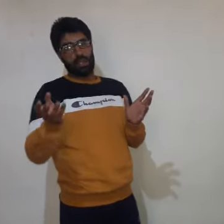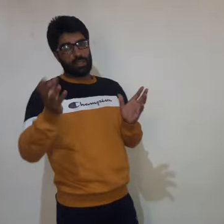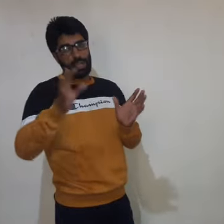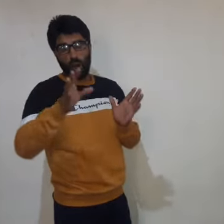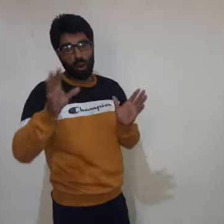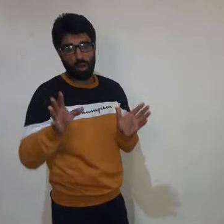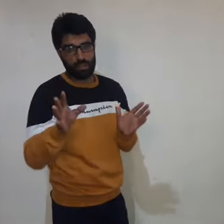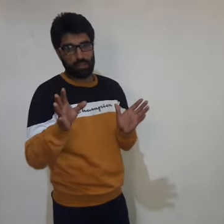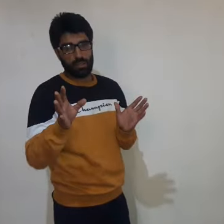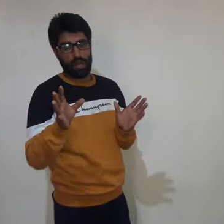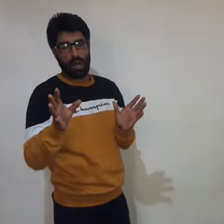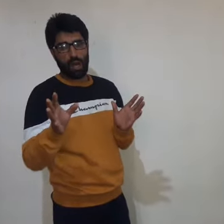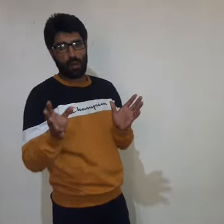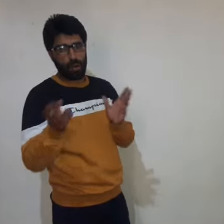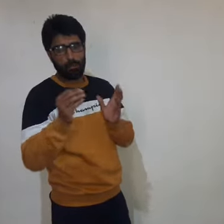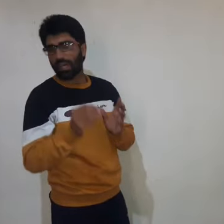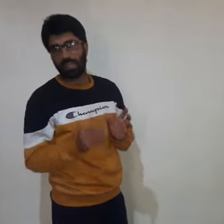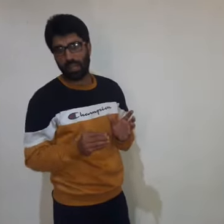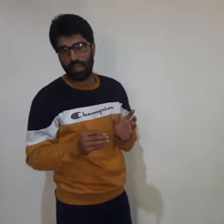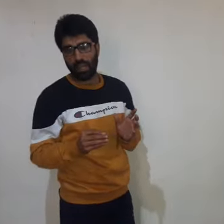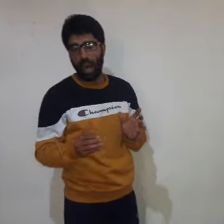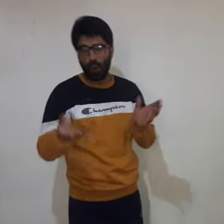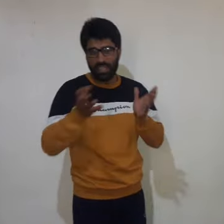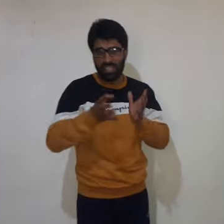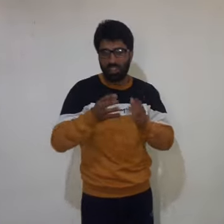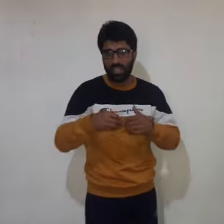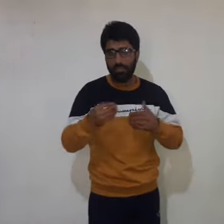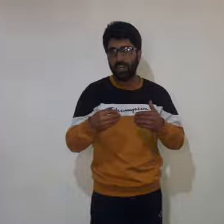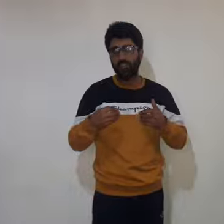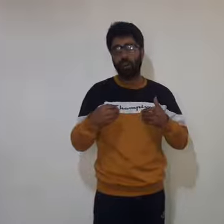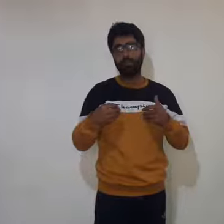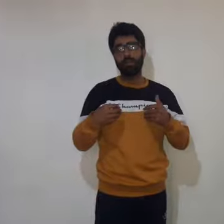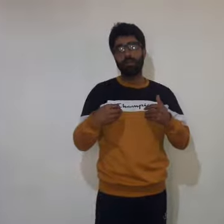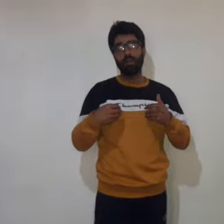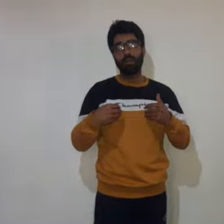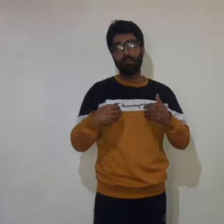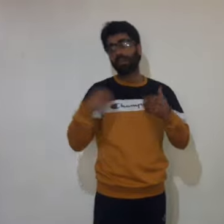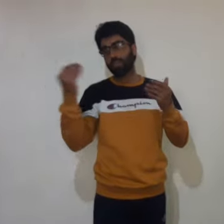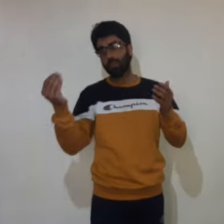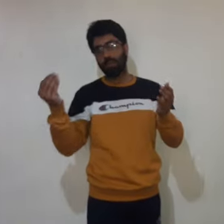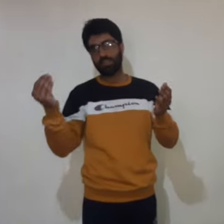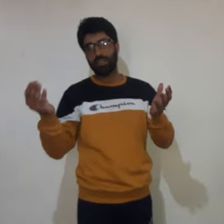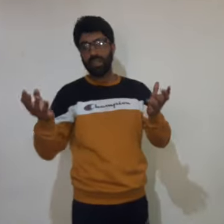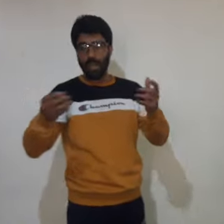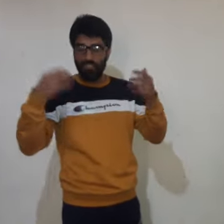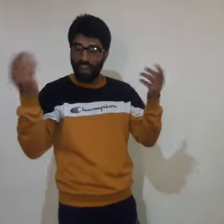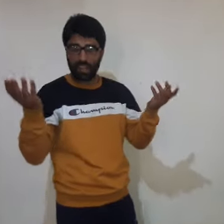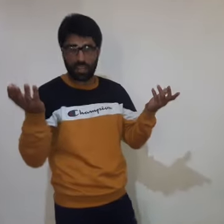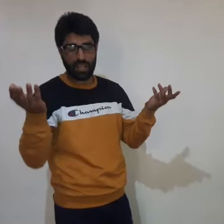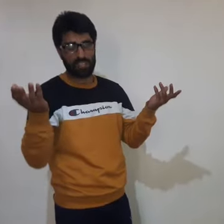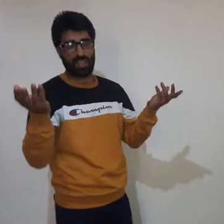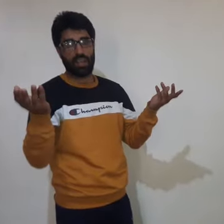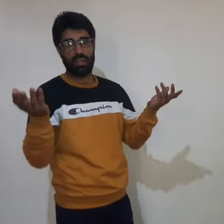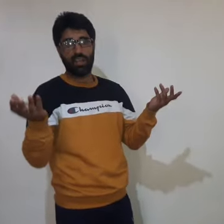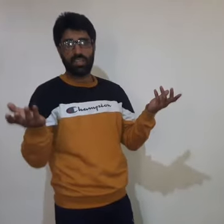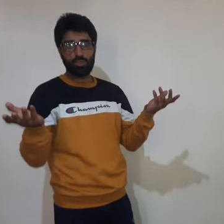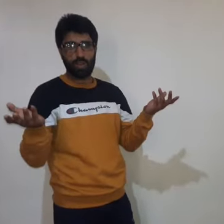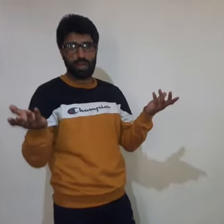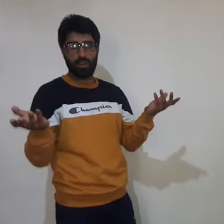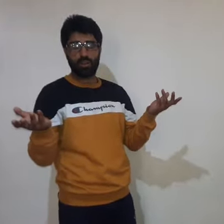ये था ऑरिजिन। अब हम बात करेंगे हाउ इट इज ट्रांसमिटेड फ्रॉम पर्सन टू पर्सन। ये फैलता कैसा है, इसका